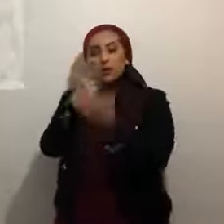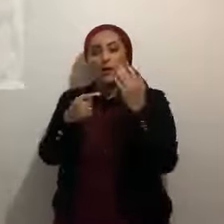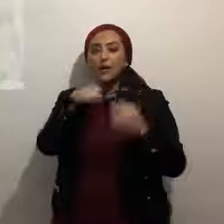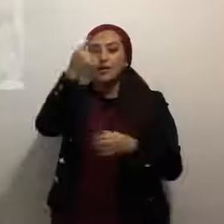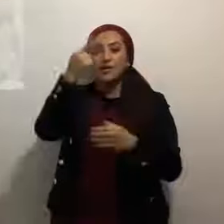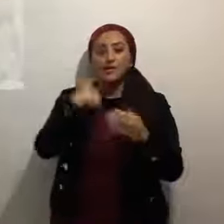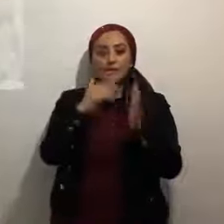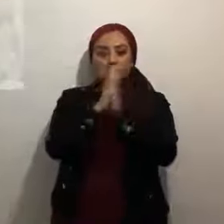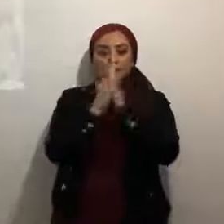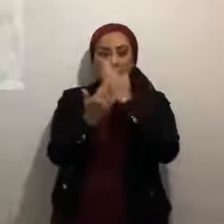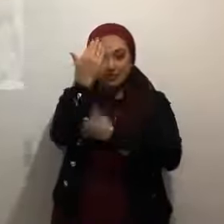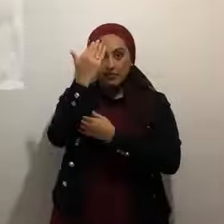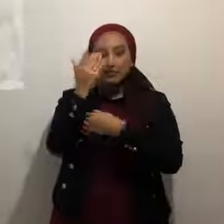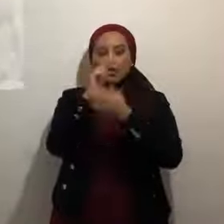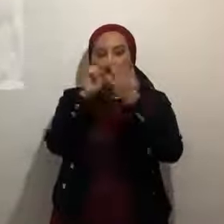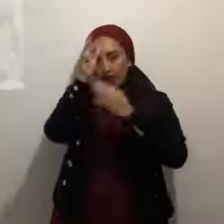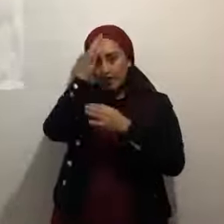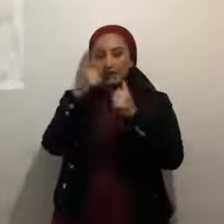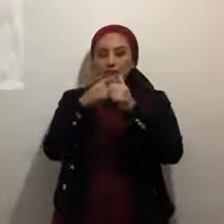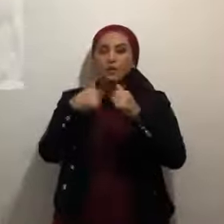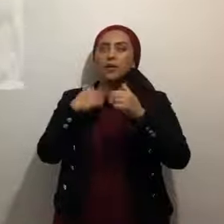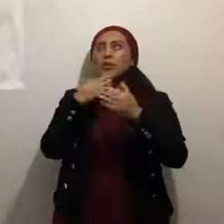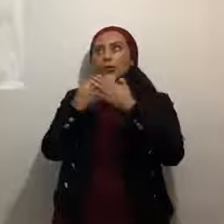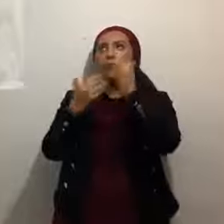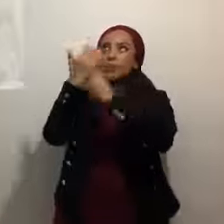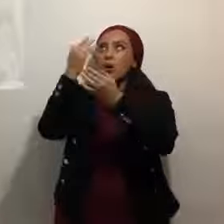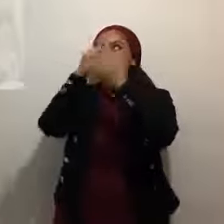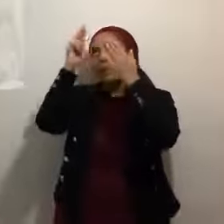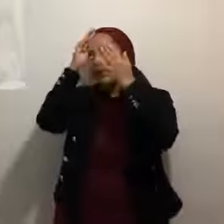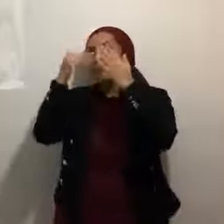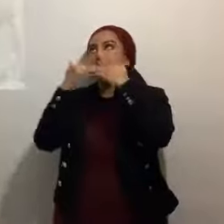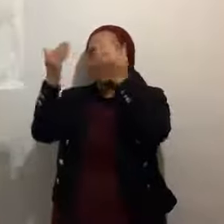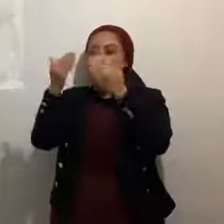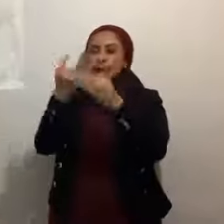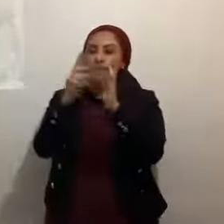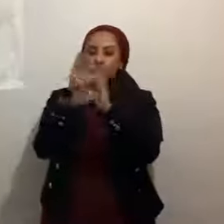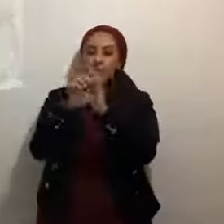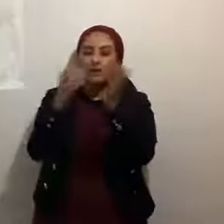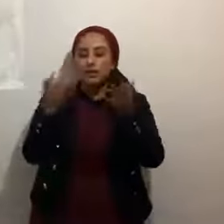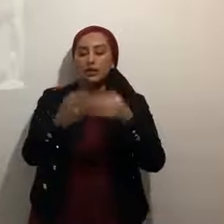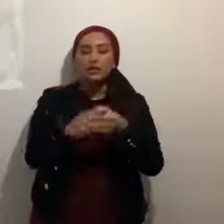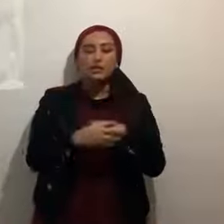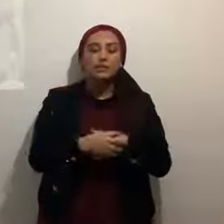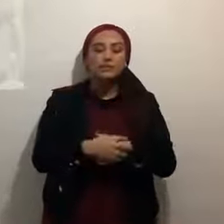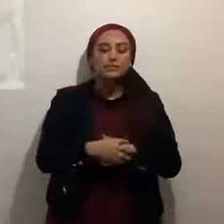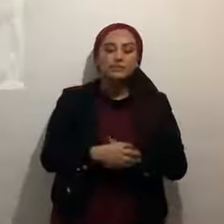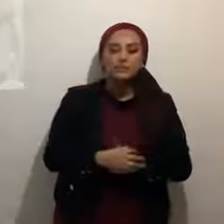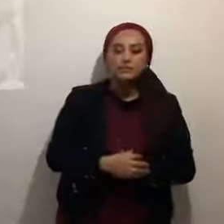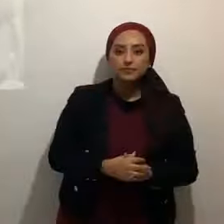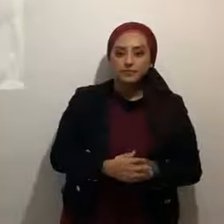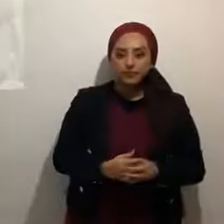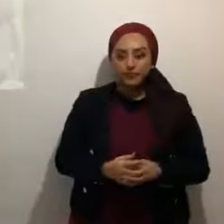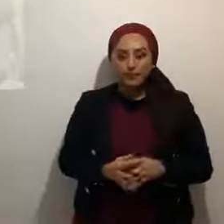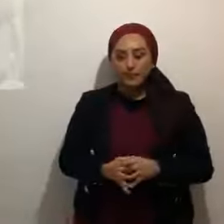mañana, aparte de Boker Tov, Abba Kadosh, buenos días Padre Eterno, es un decir porque Él no habita en esta dimensión, en los tiempos que nosotros,